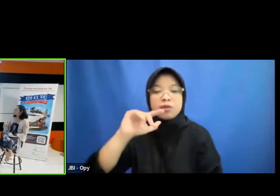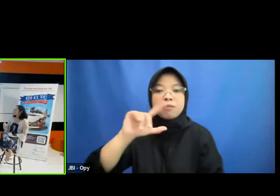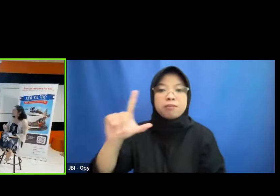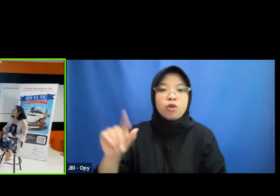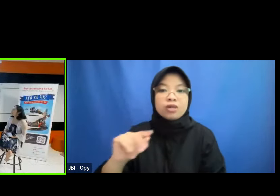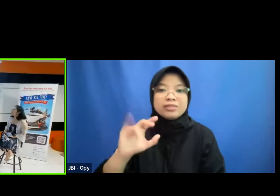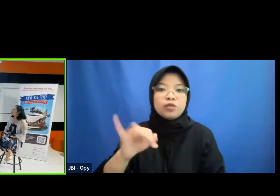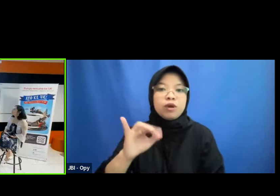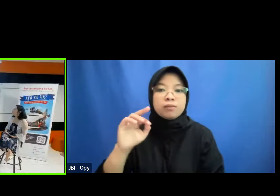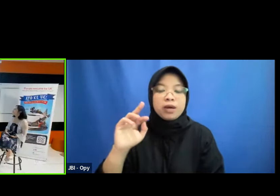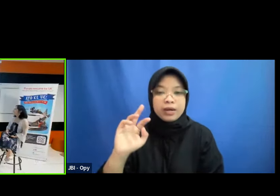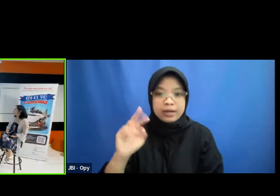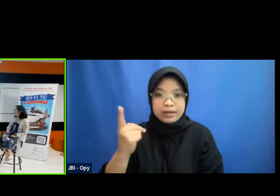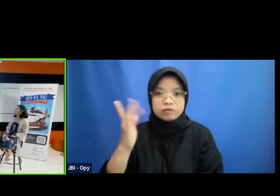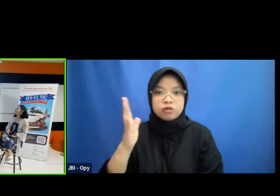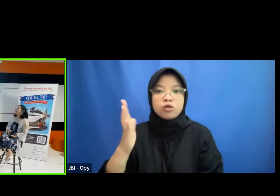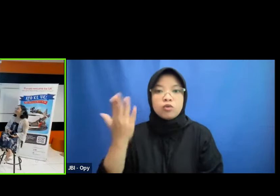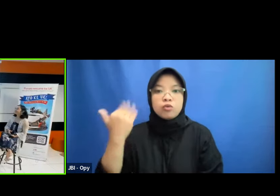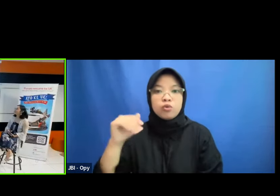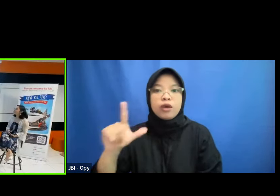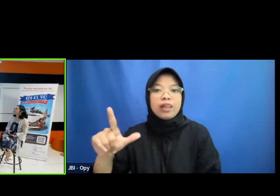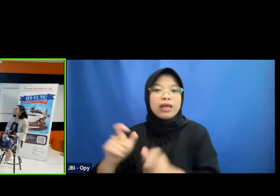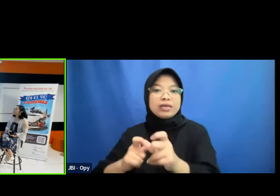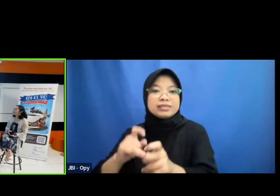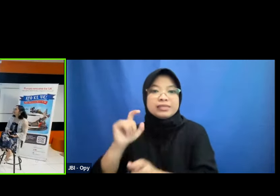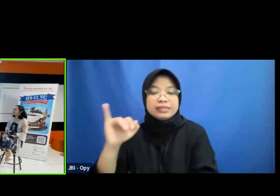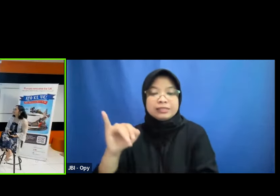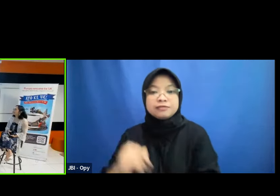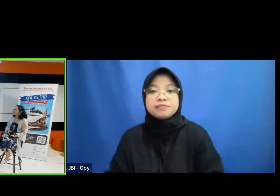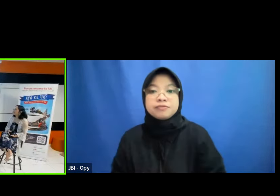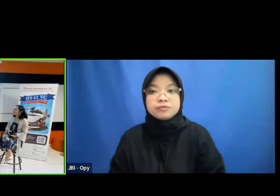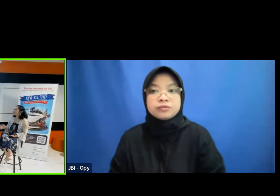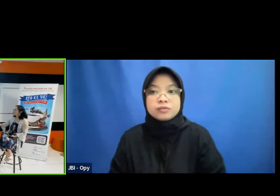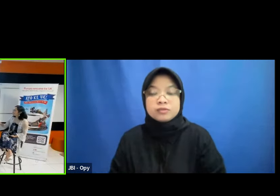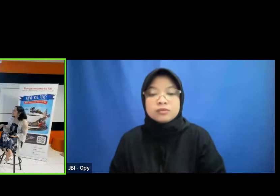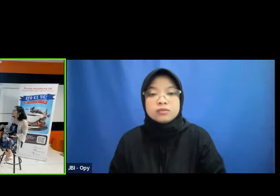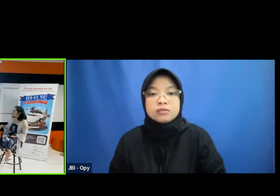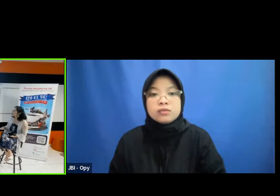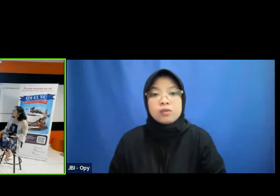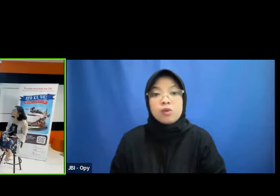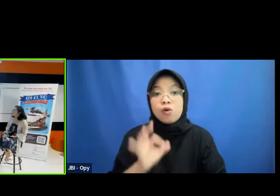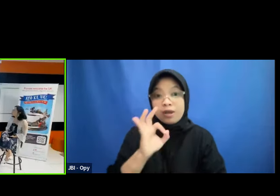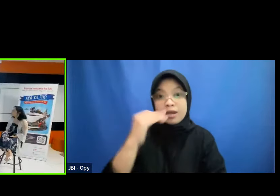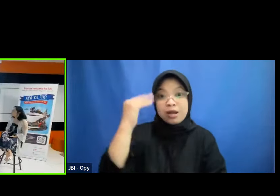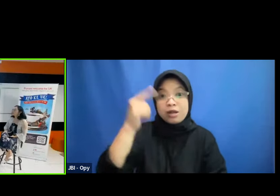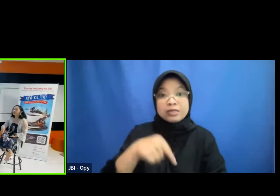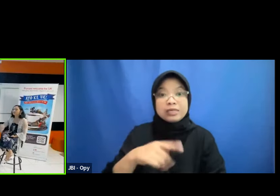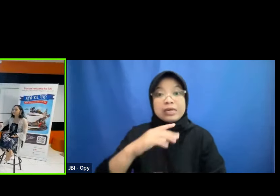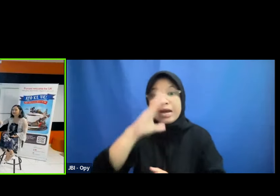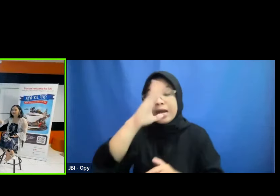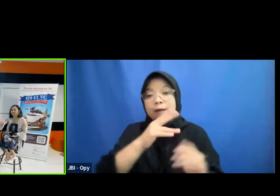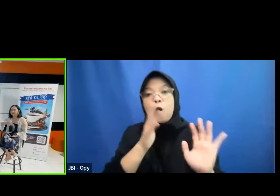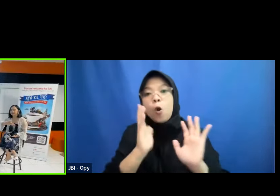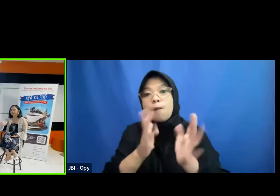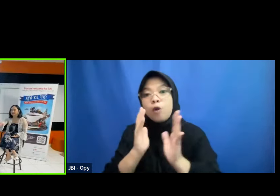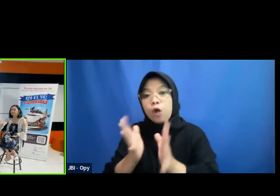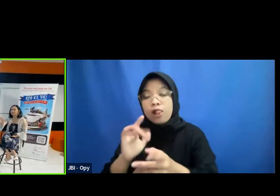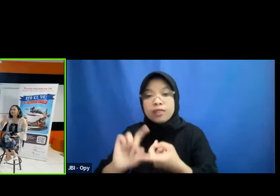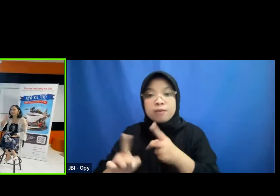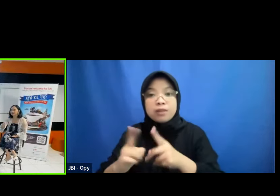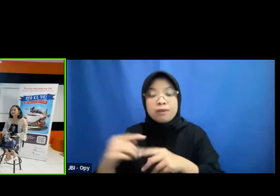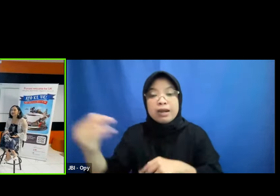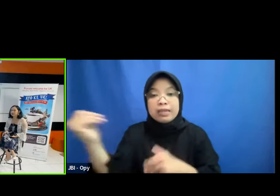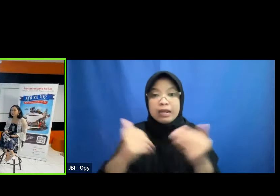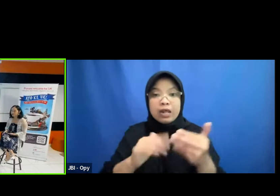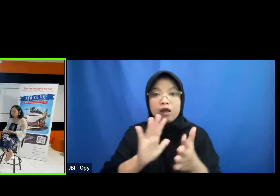kemarin dan dulunya LSI eh Nah jadi kakak-kakak hari ini kita ngobrol-ngobrol bukan cuman sama teman-teman di sini